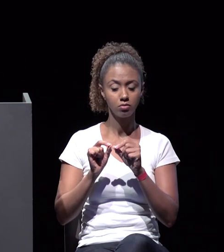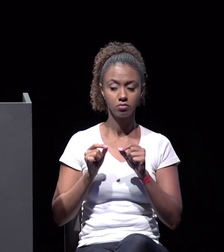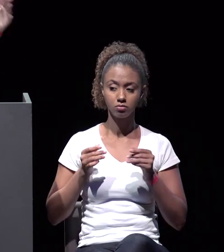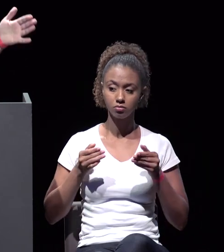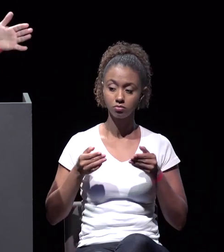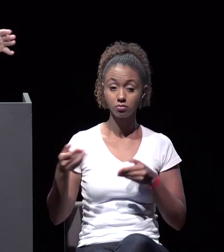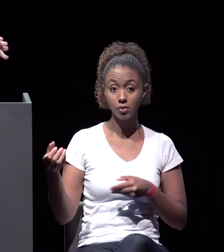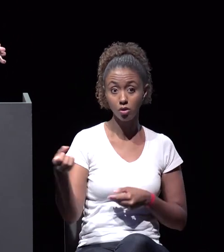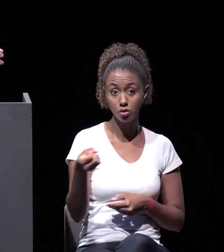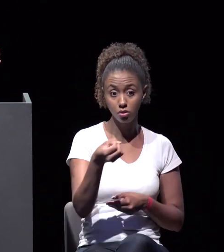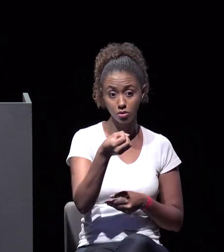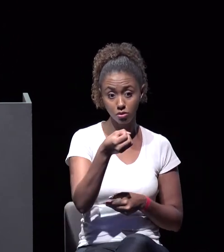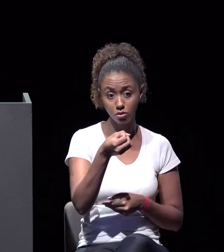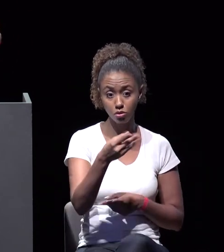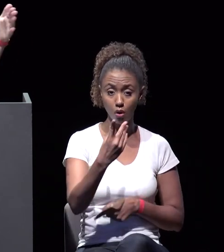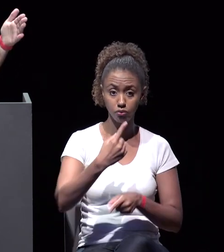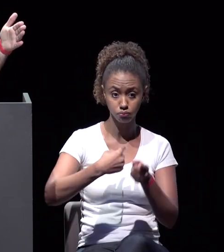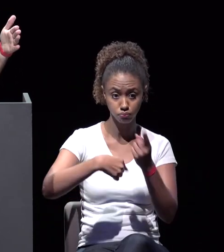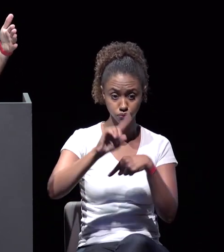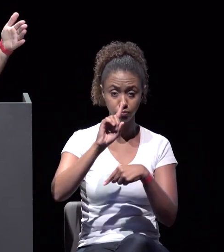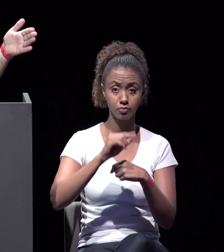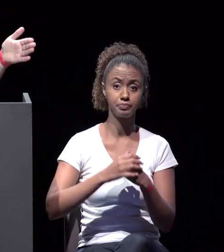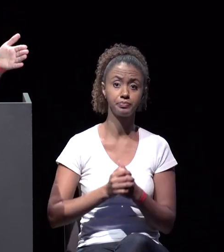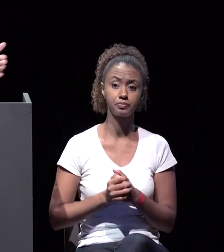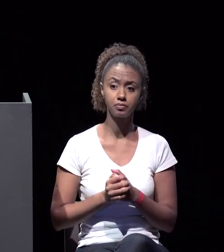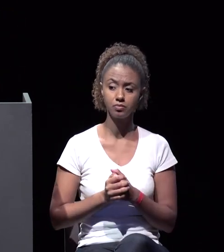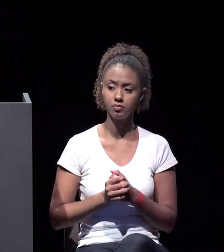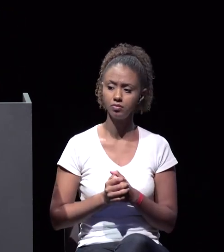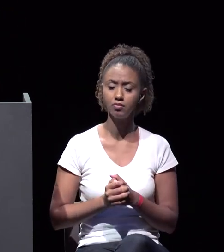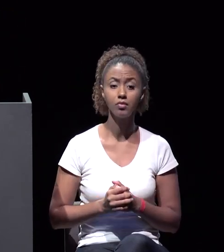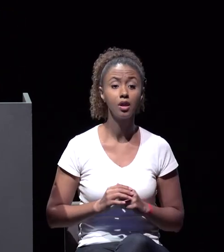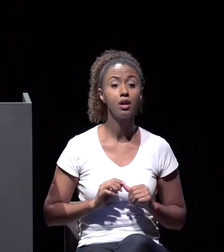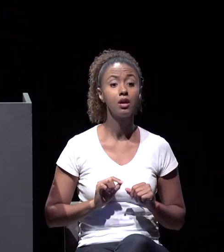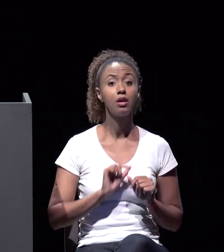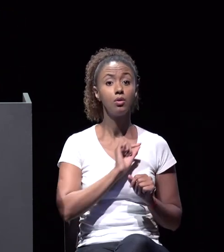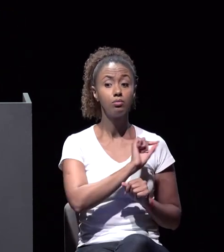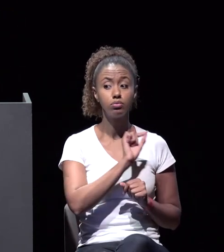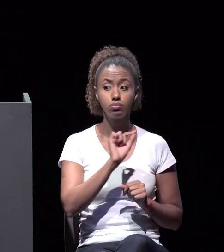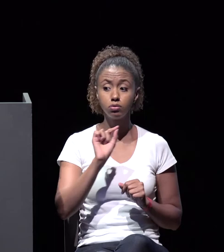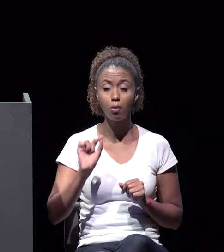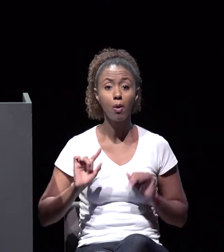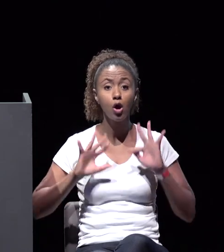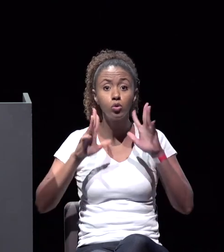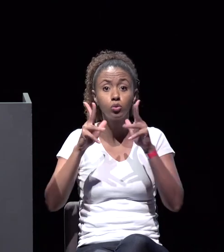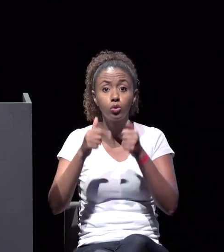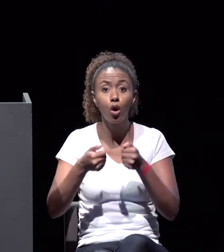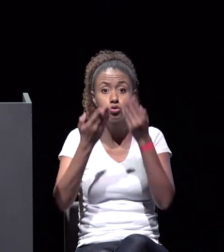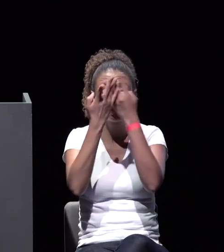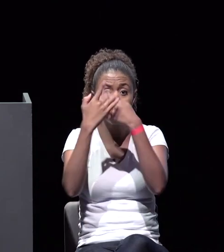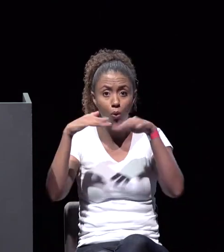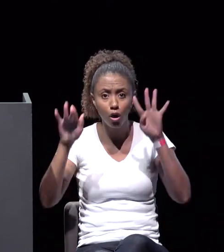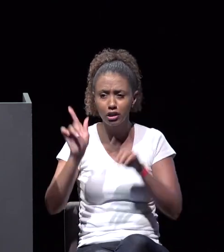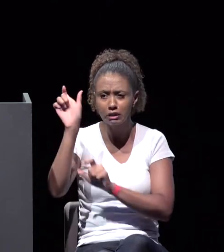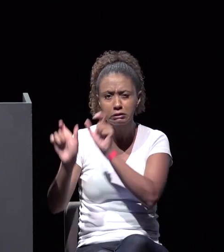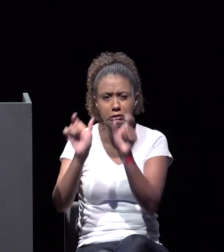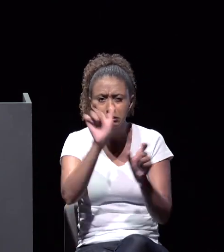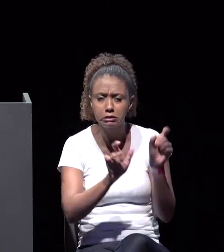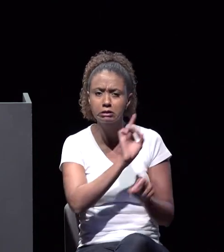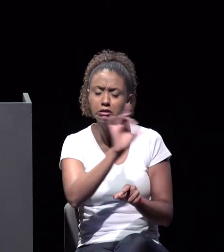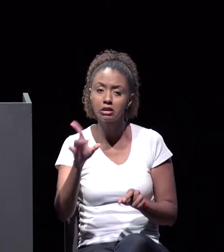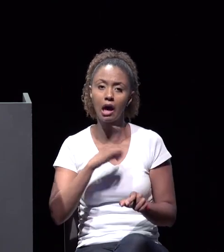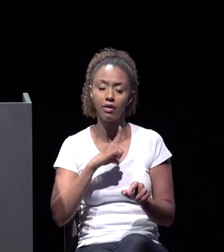e depois é é são todos os orixás eles serão catalogados ali né